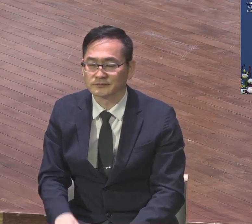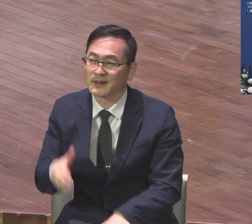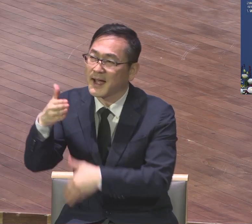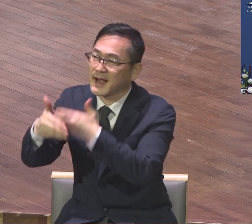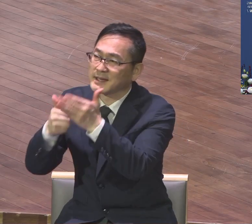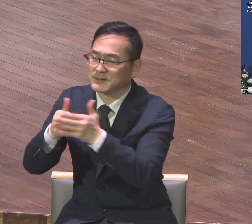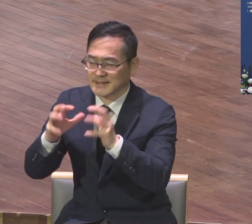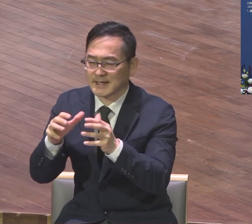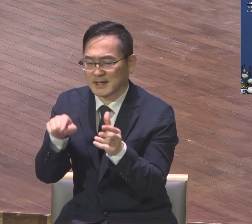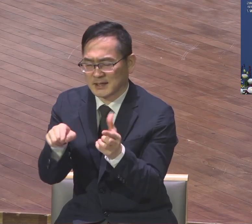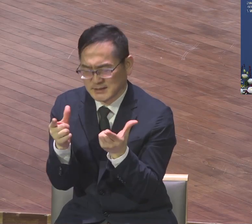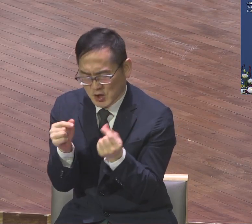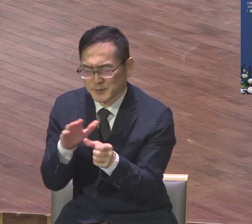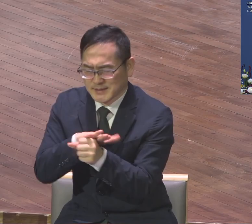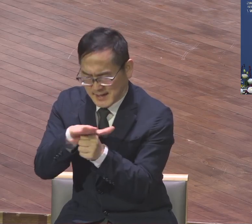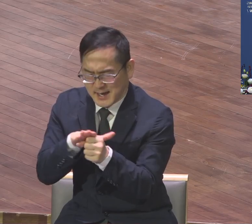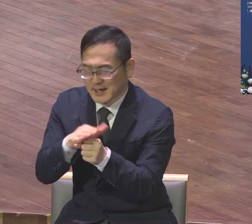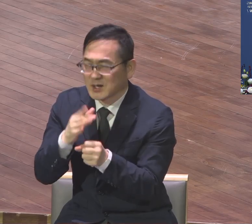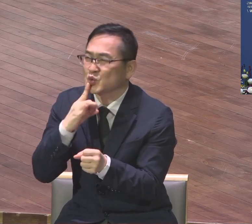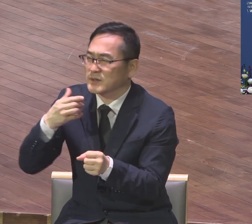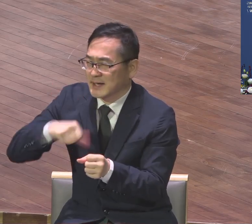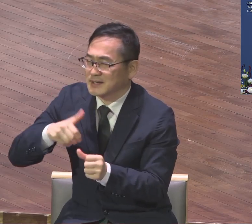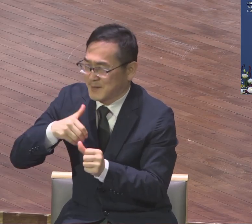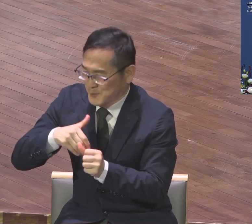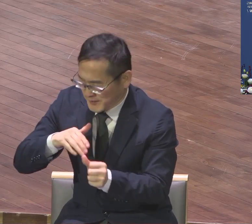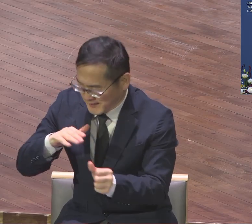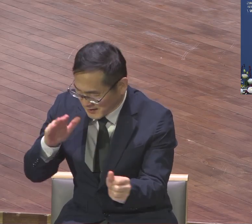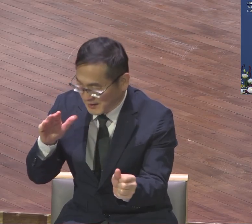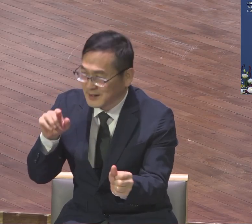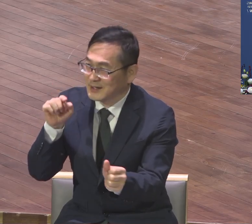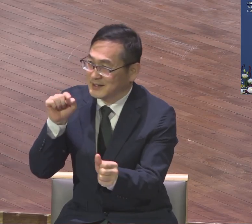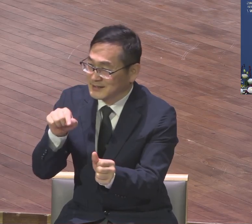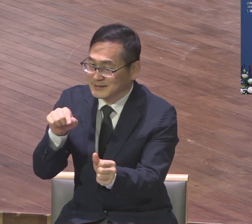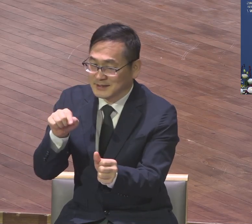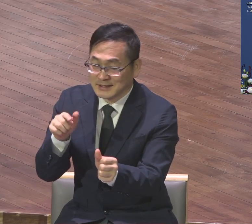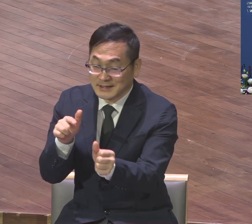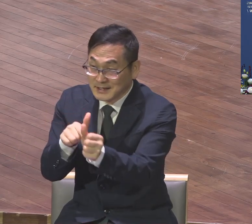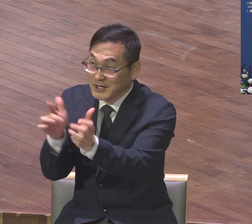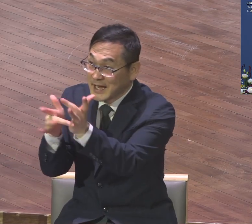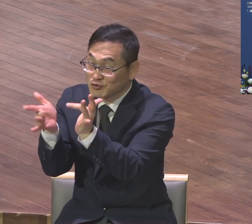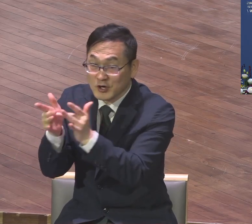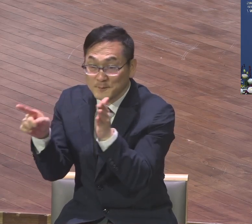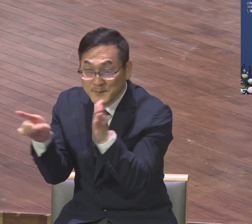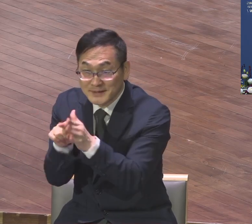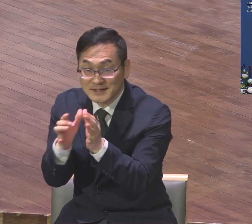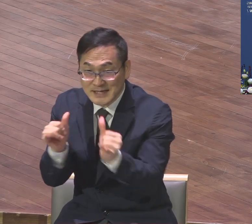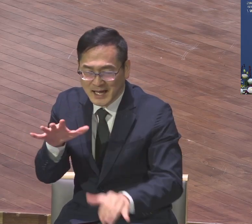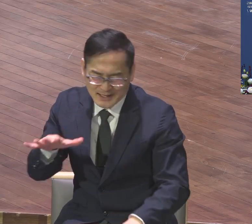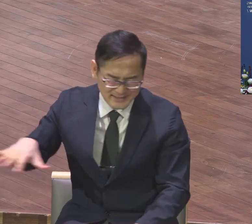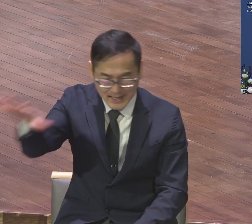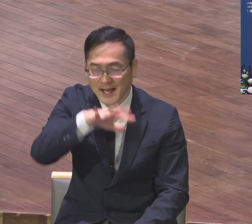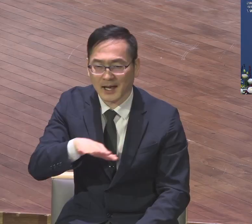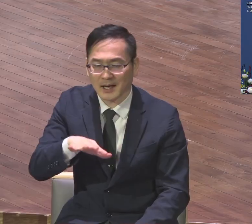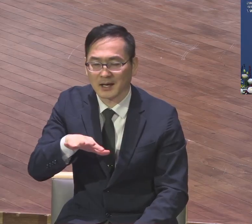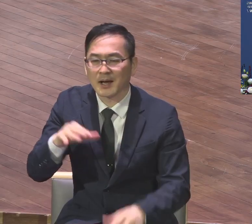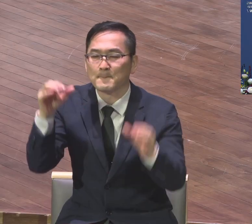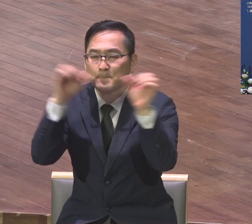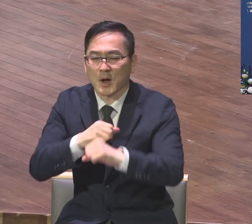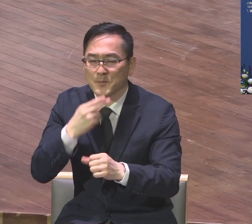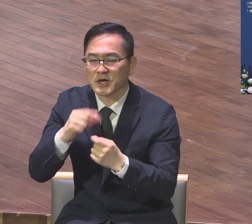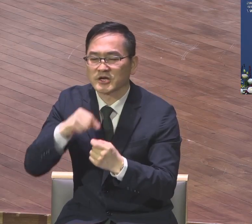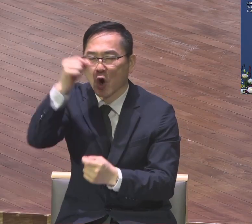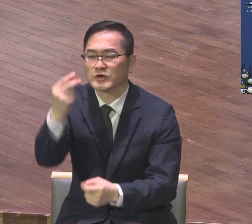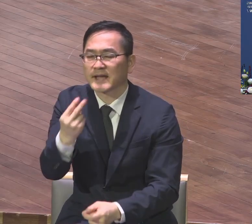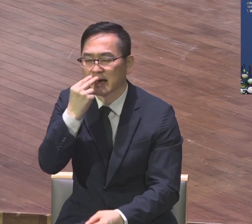하나님이 세상을 이처럼 사랑하사 독생자를 주셨으니 이는 그를 믿는 자마다 멸망치